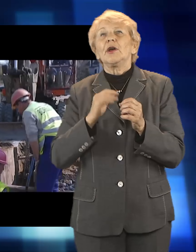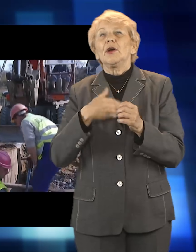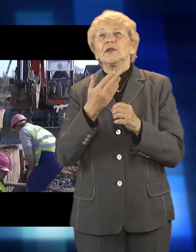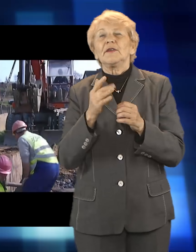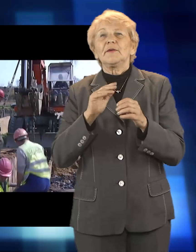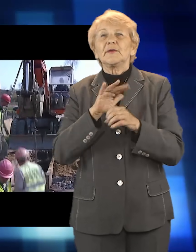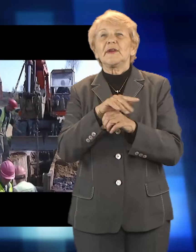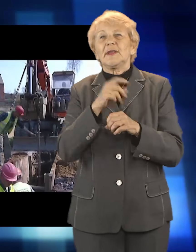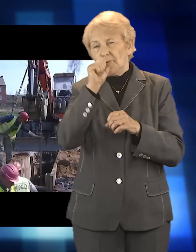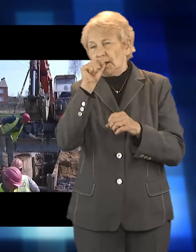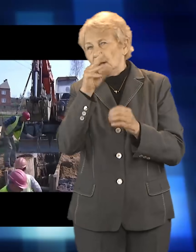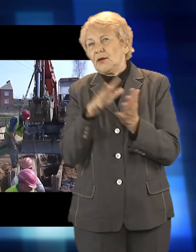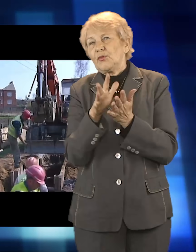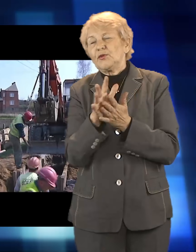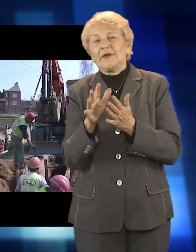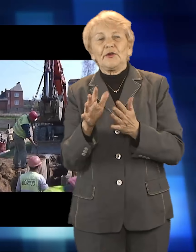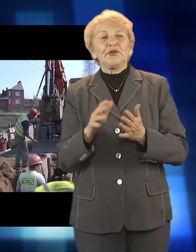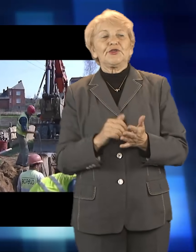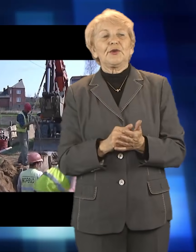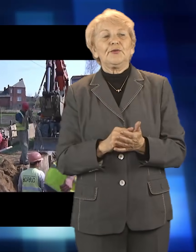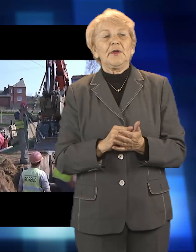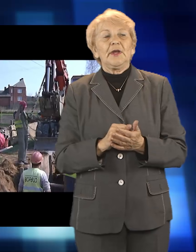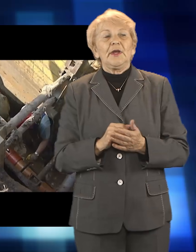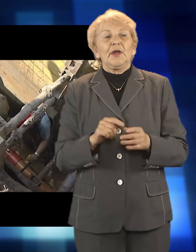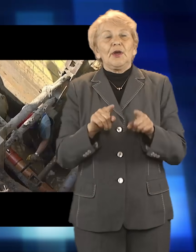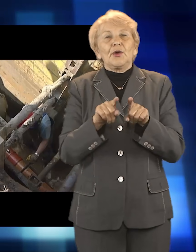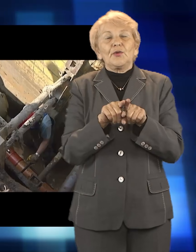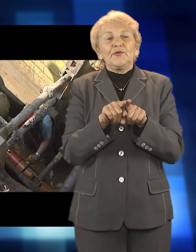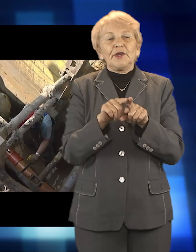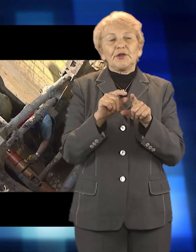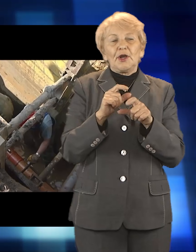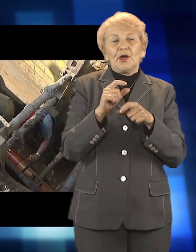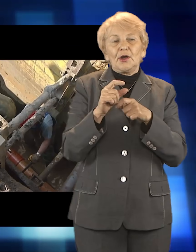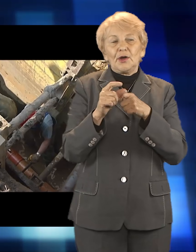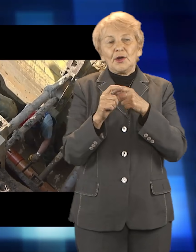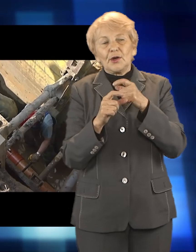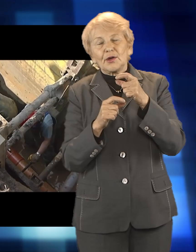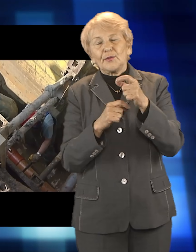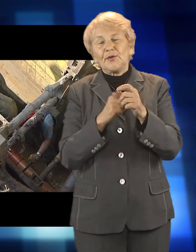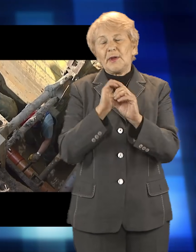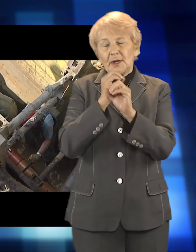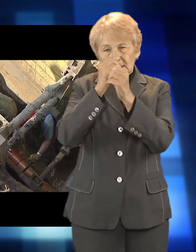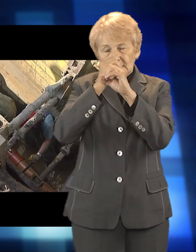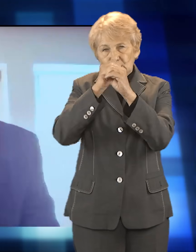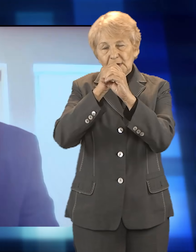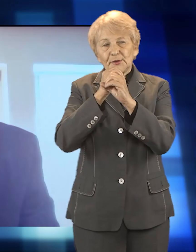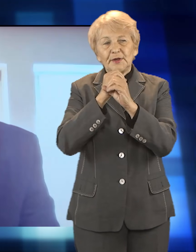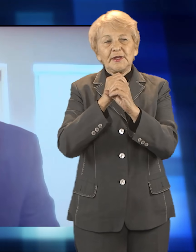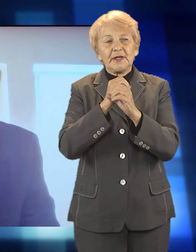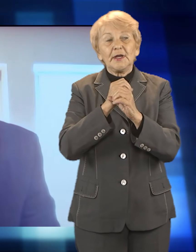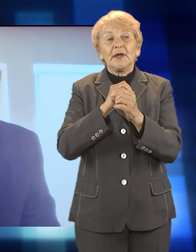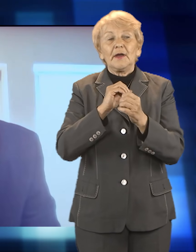wypożyczalnie sprzętu aż do usług laboratoryjnych oprócz tego wykonujemy okresowe